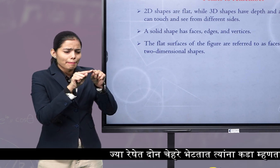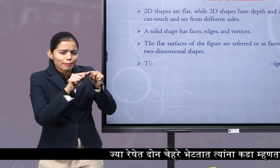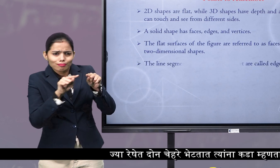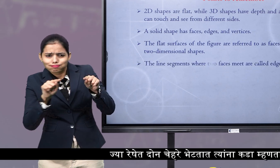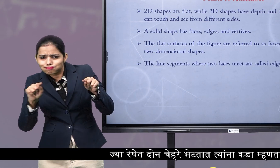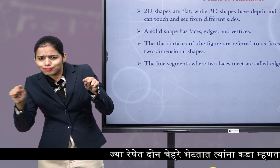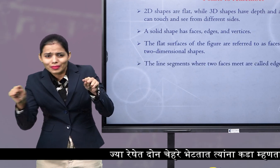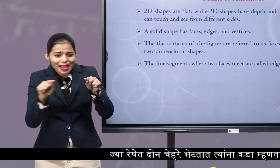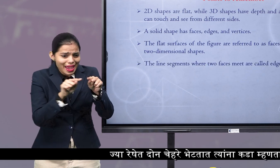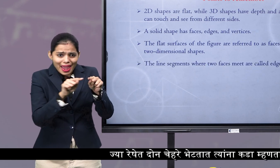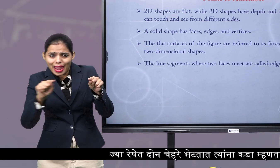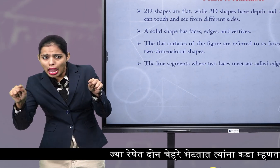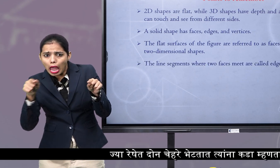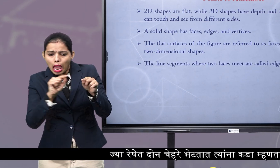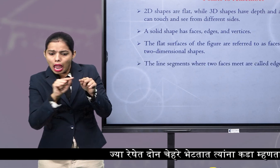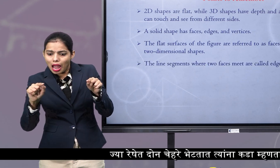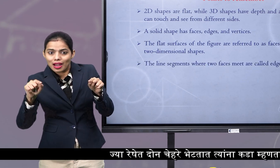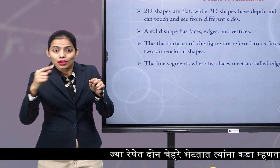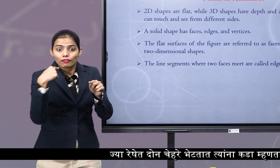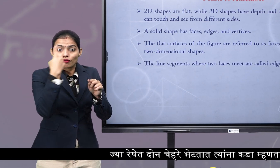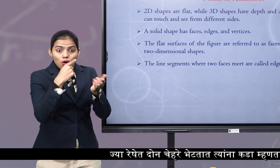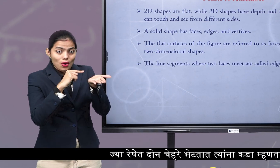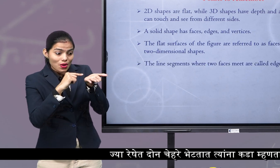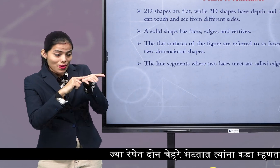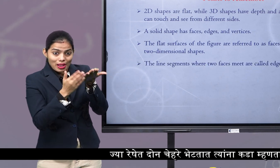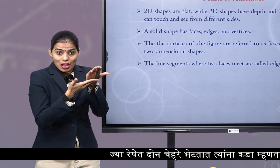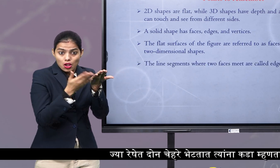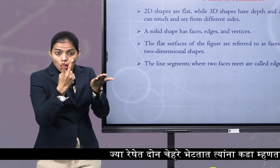ज्या रेषेत दोन चेहरे भेटतात त्यांना कडा म्हणतात.